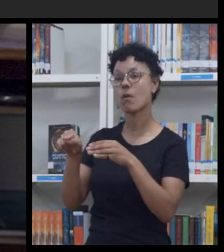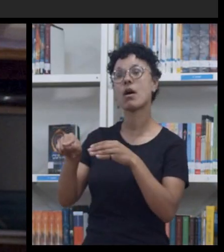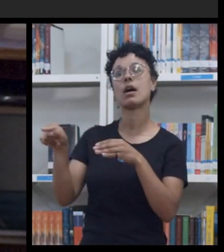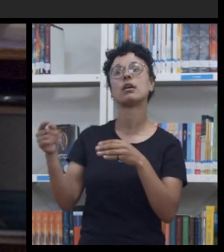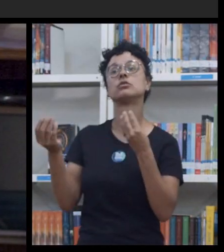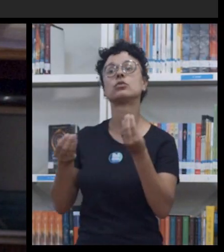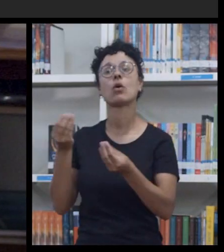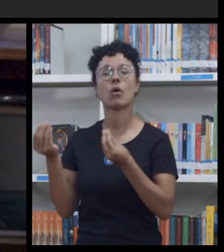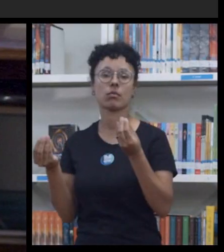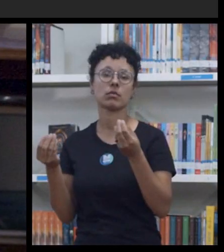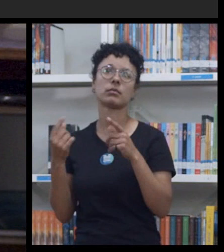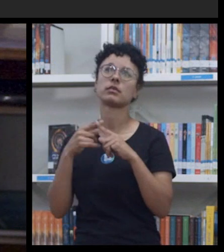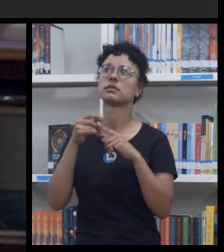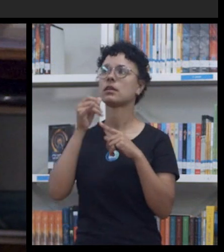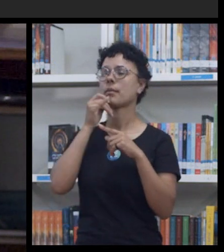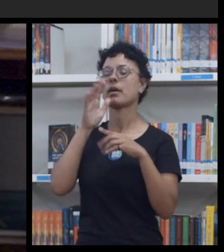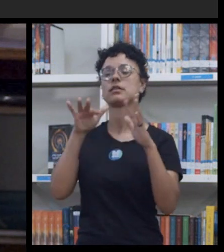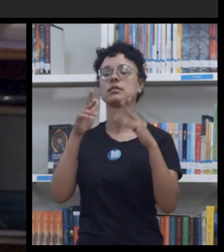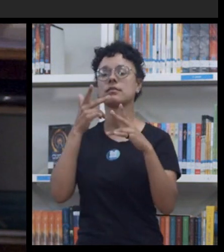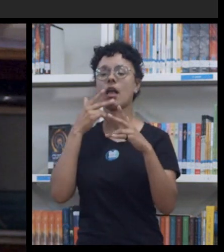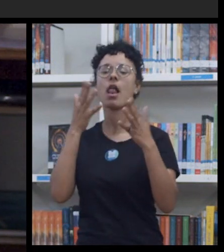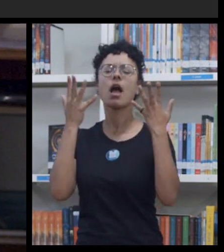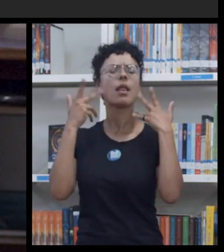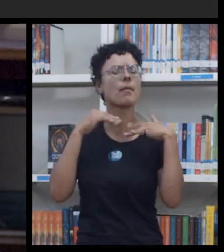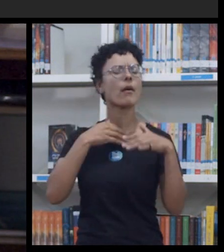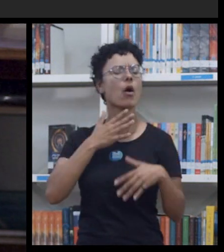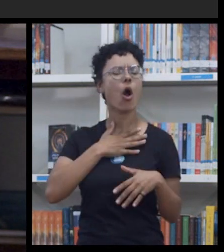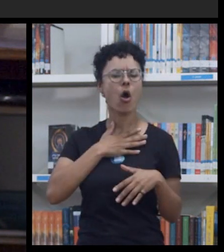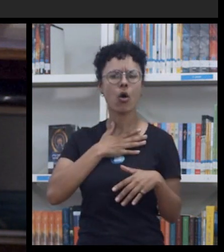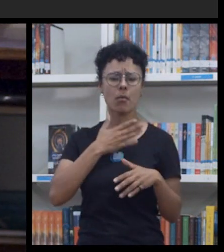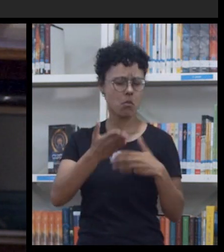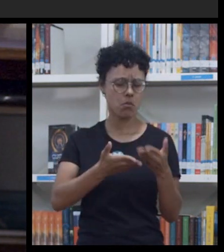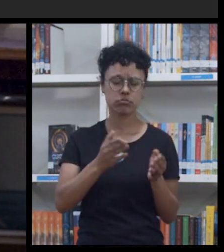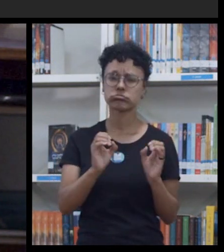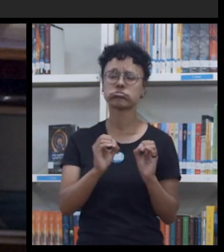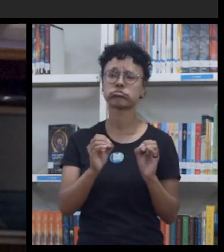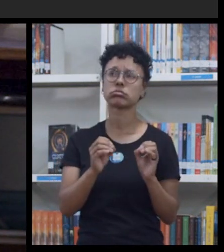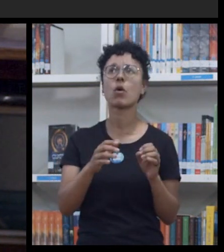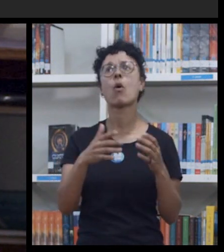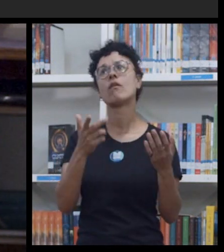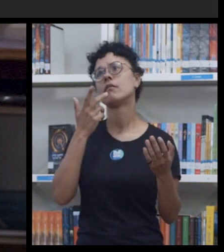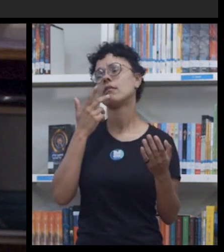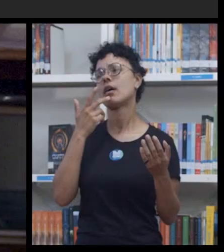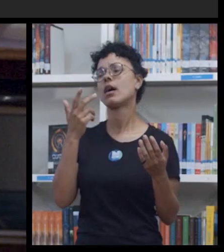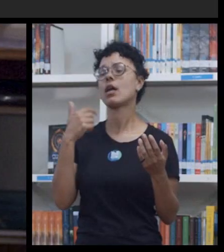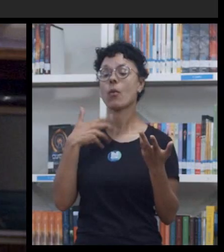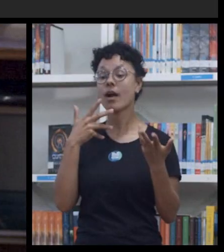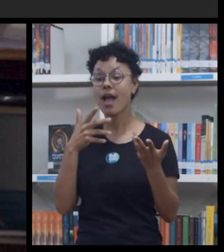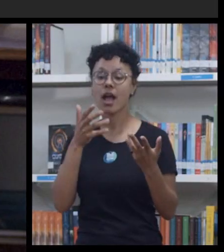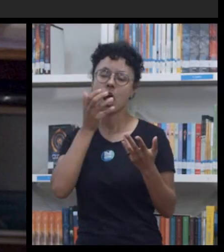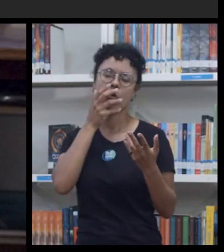de pessoas. Porque tem muita gente que fala que gosta de animal e não cuida. Tem muita gente que quer ter